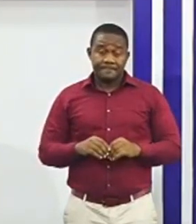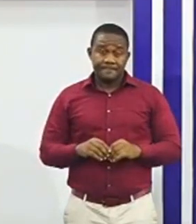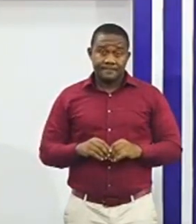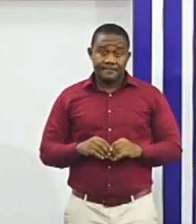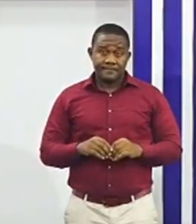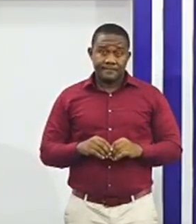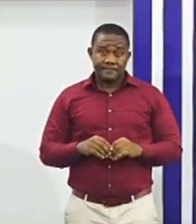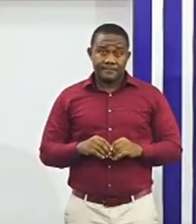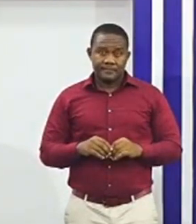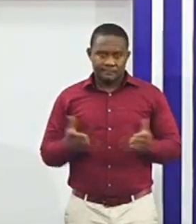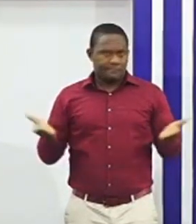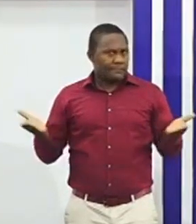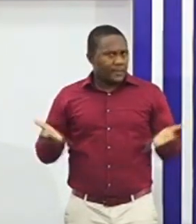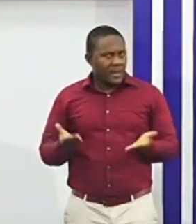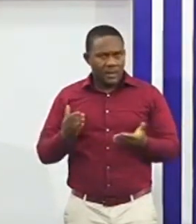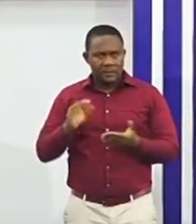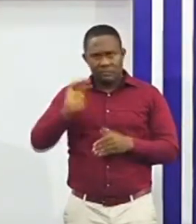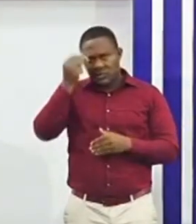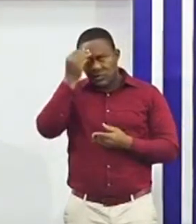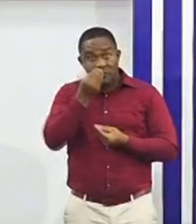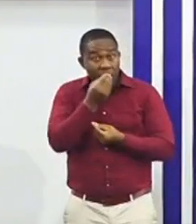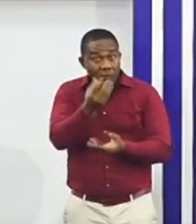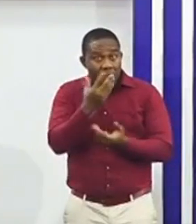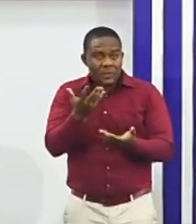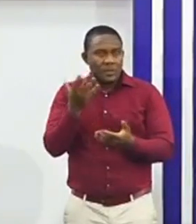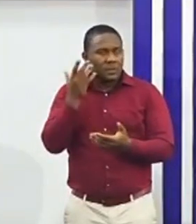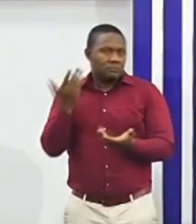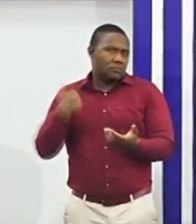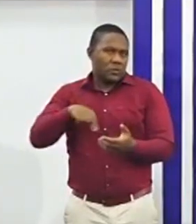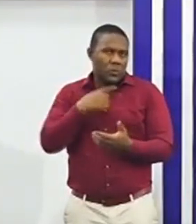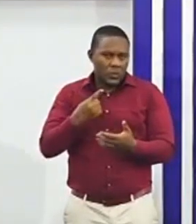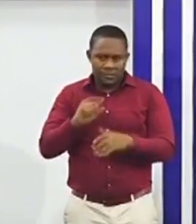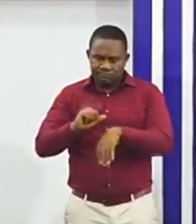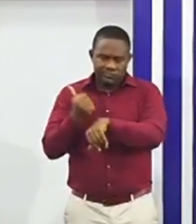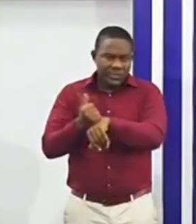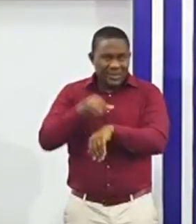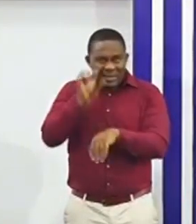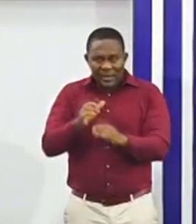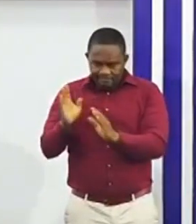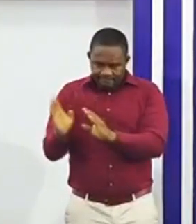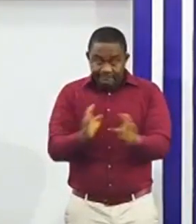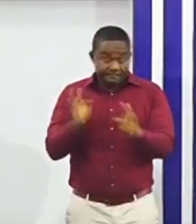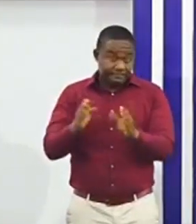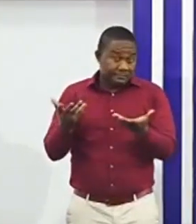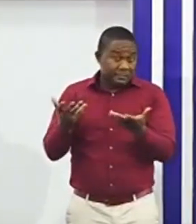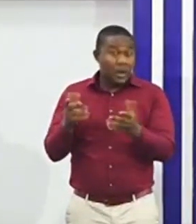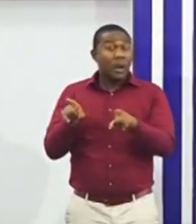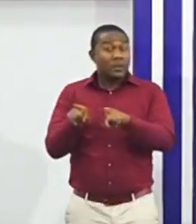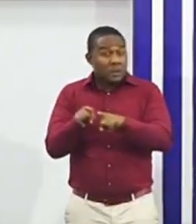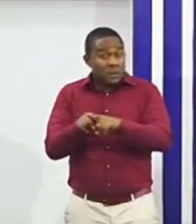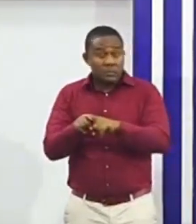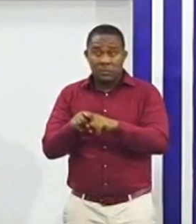abibara ngani aga na tengzu sub a president ane ukpambie cabinet ministers niale beteri